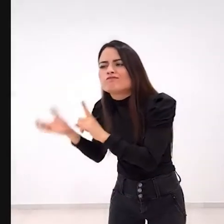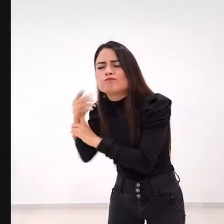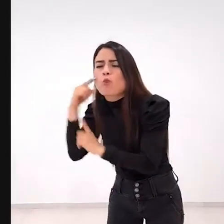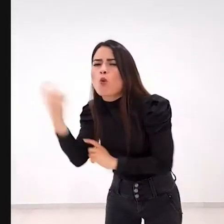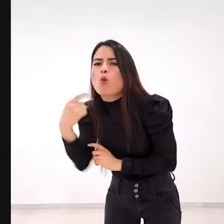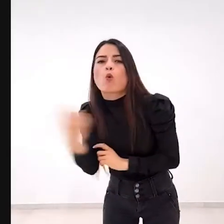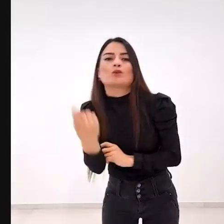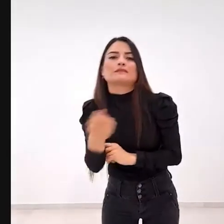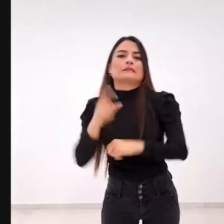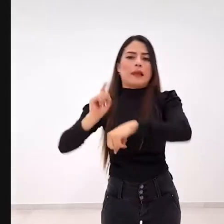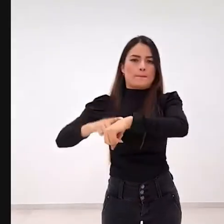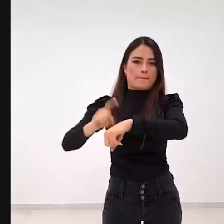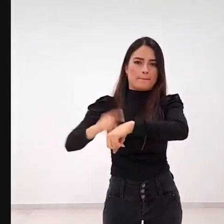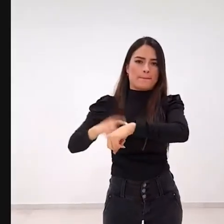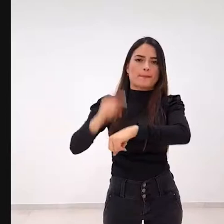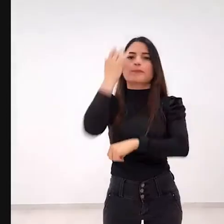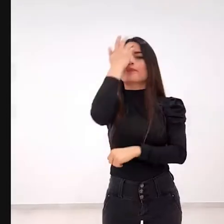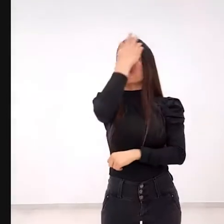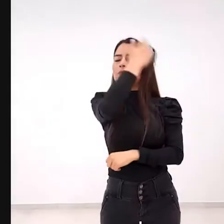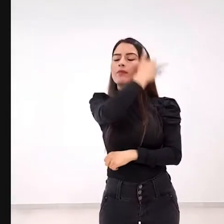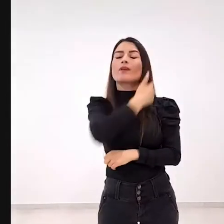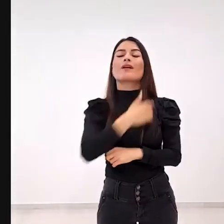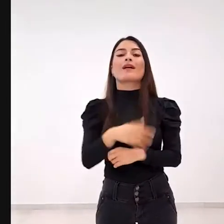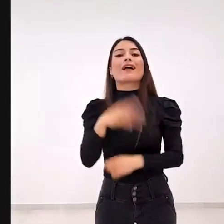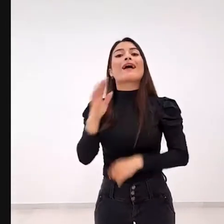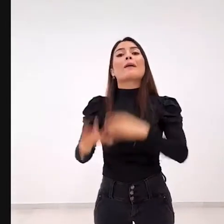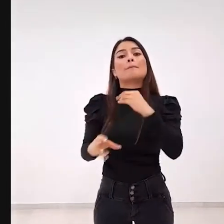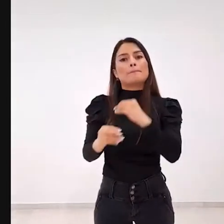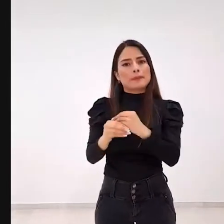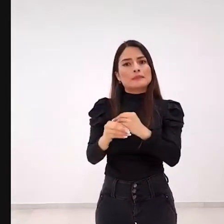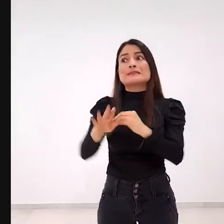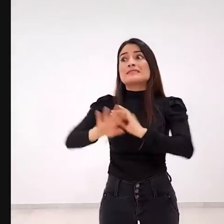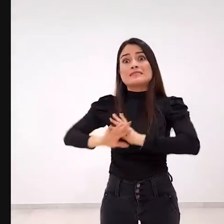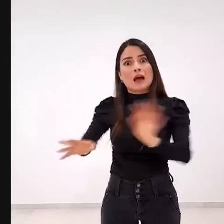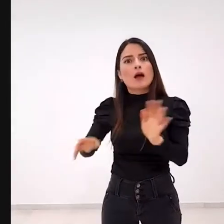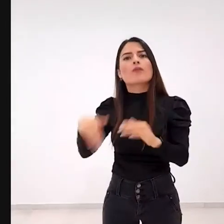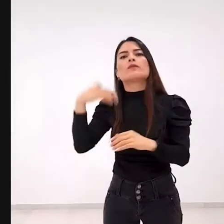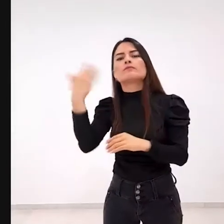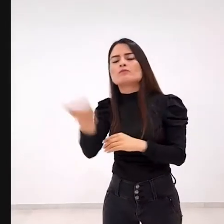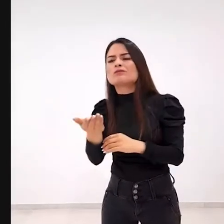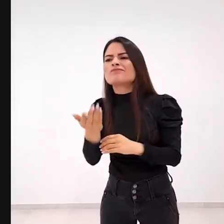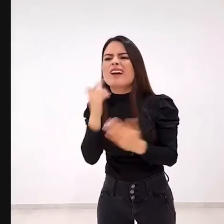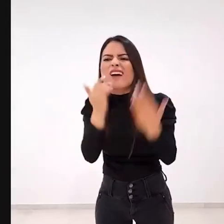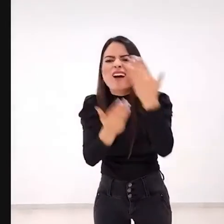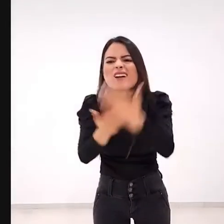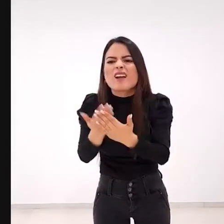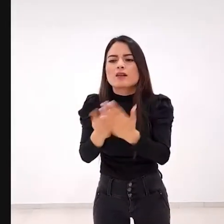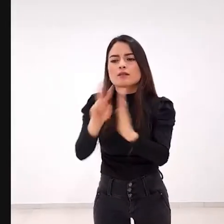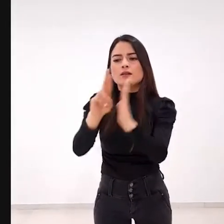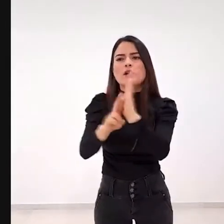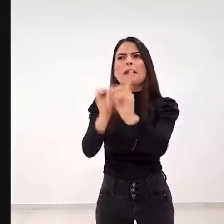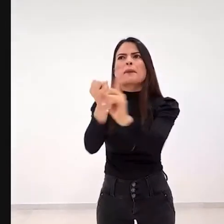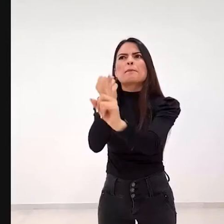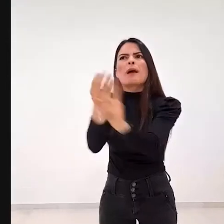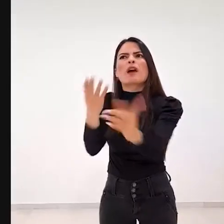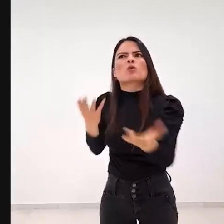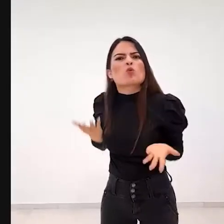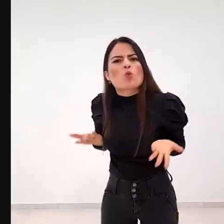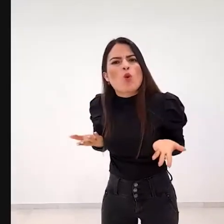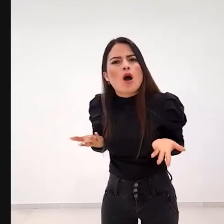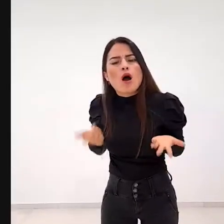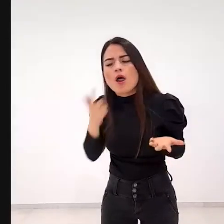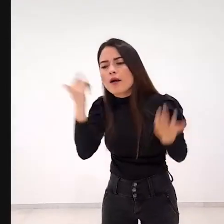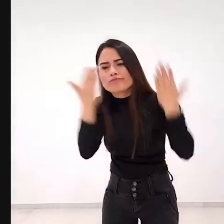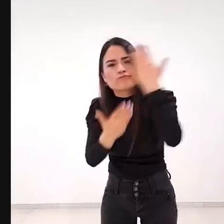también implica que da un tiempo para realizar el impacto de la resolución el análisis de impacto